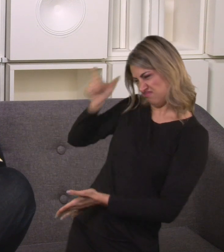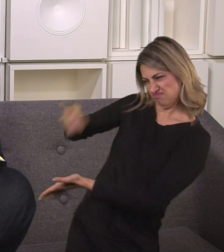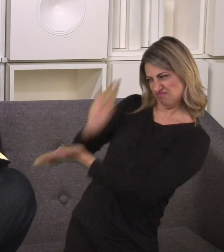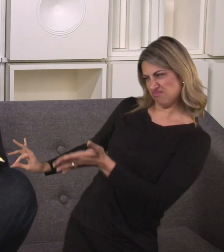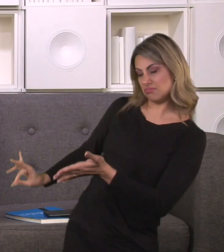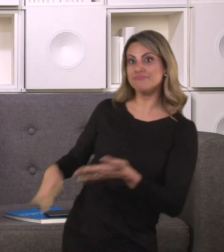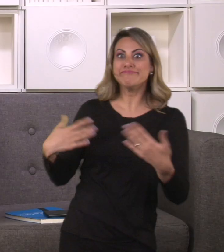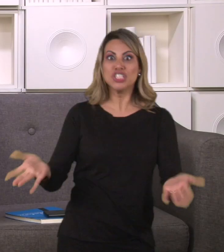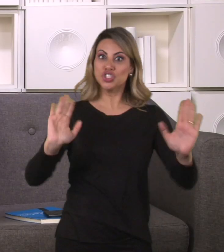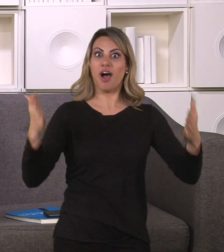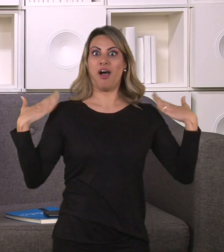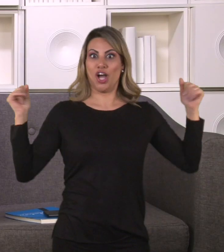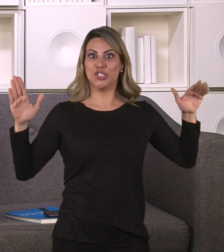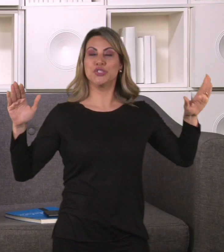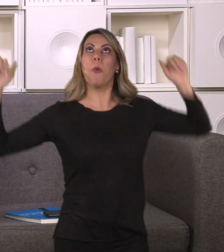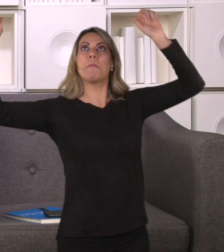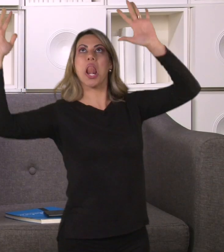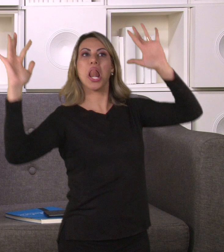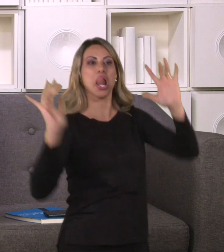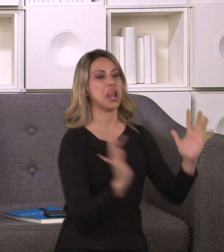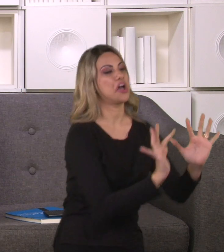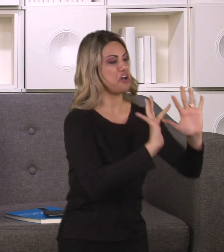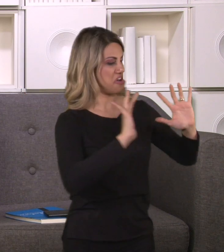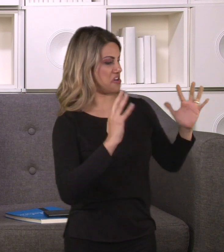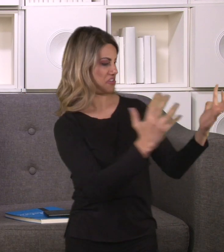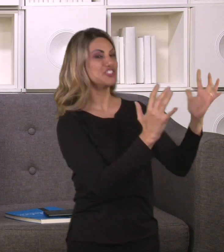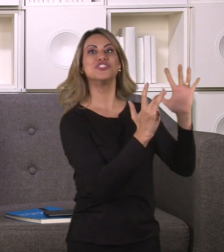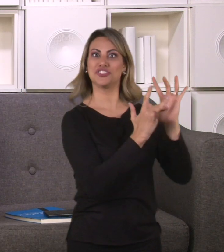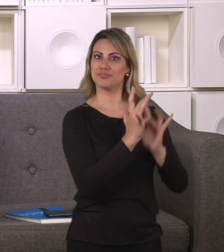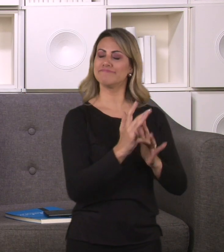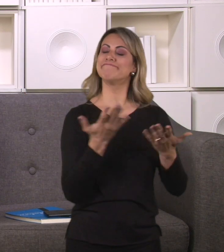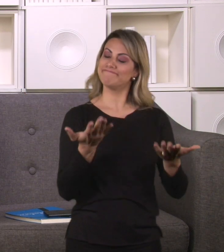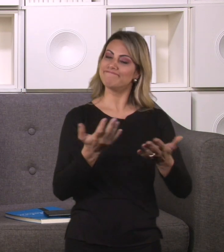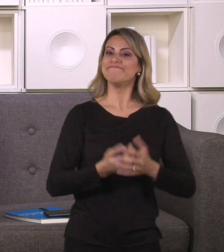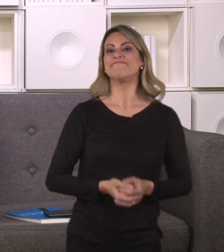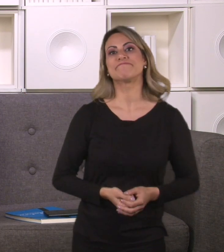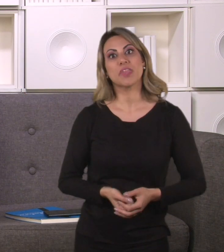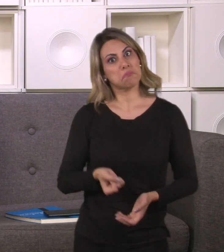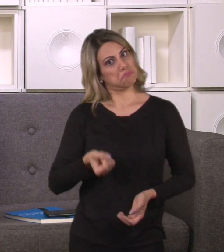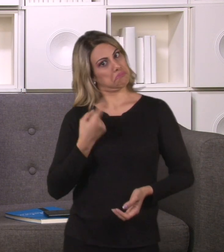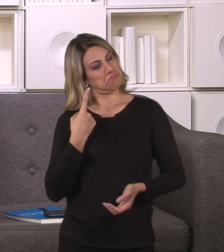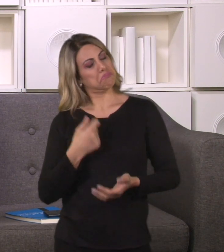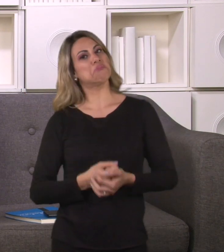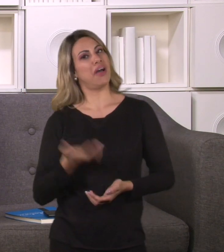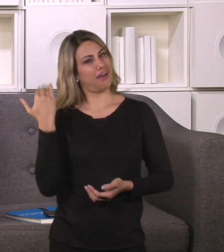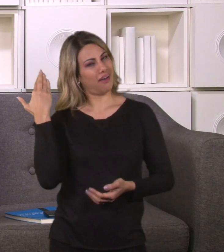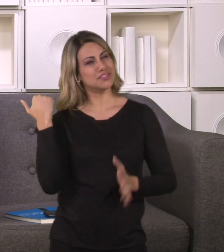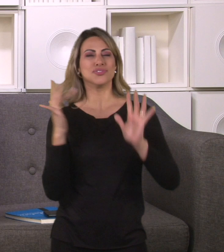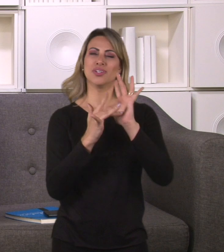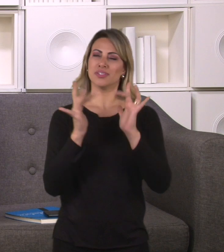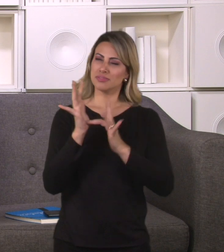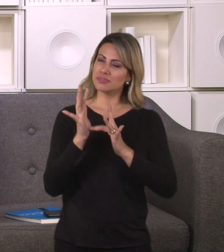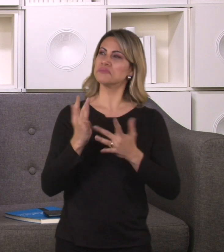serviram. Olha, que extraordinário é esse momento da vida de Jesus e que,